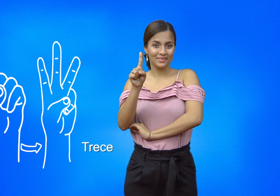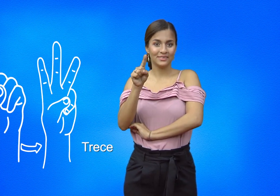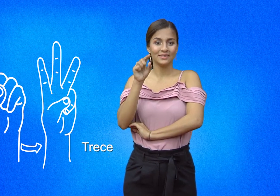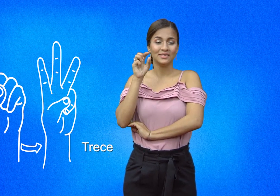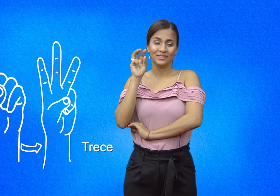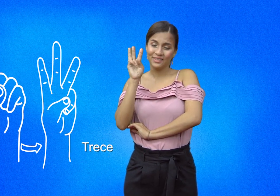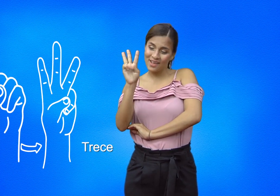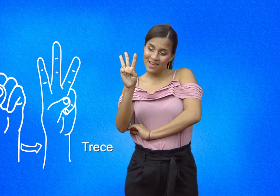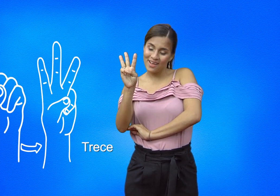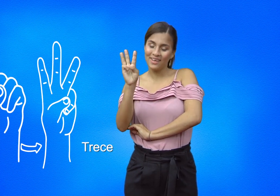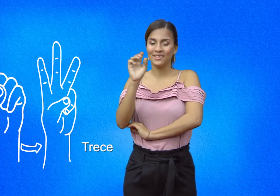13